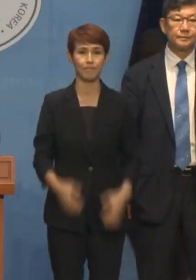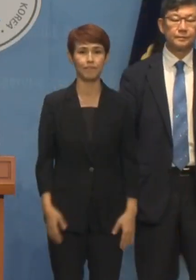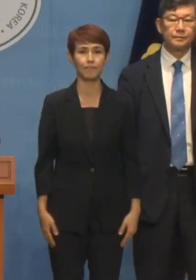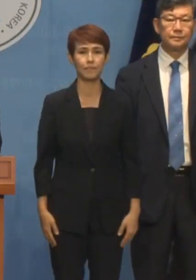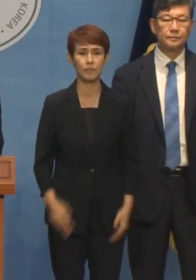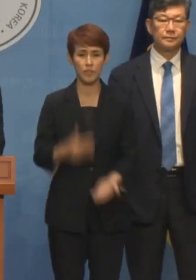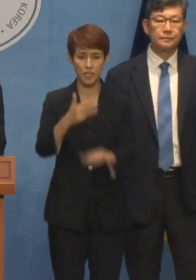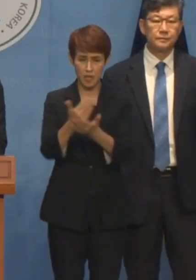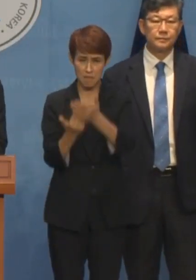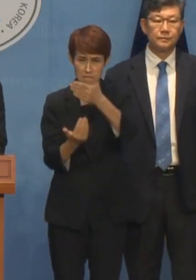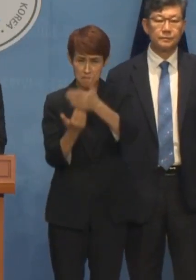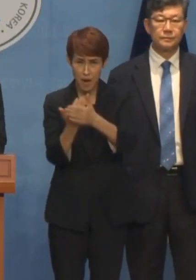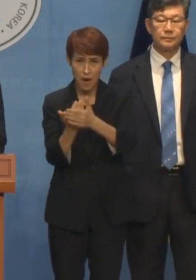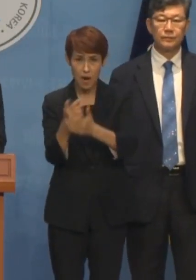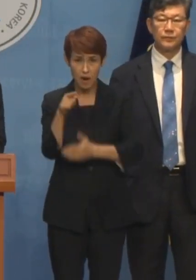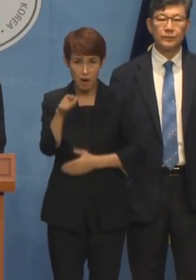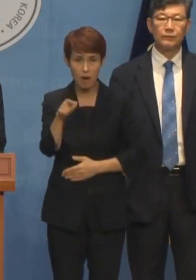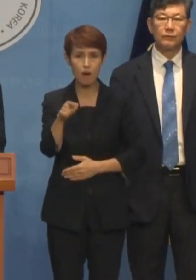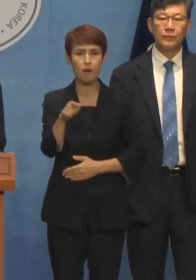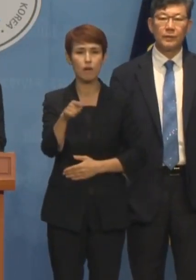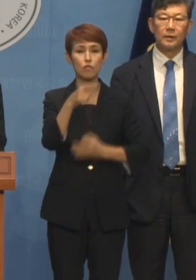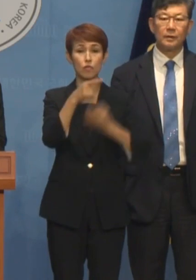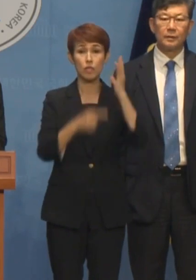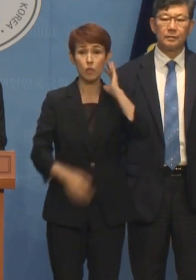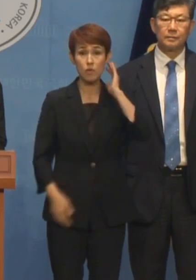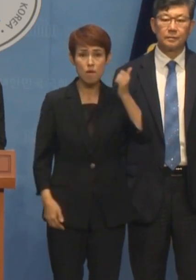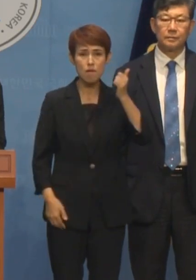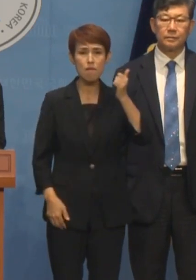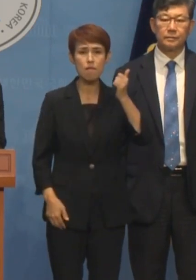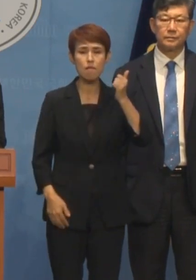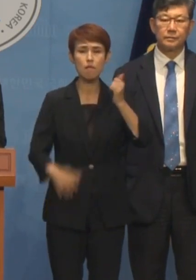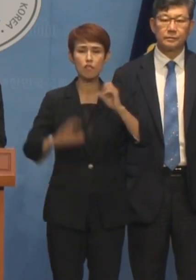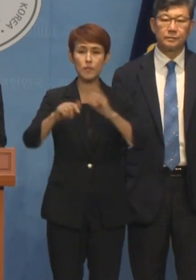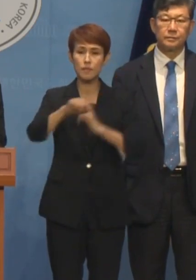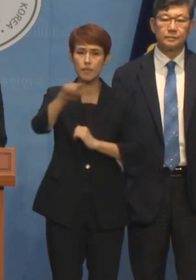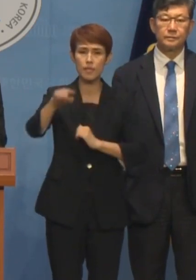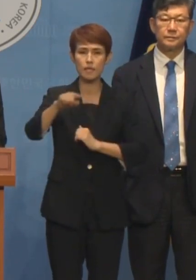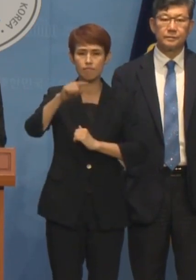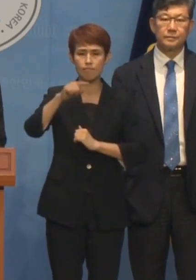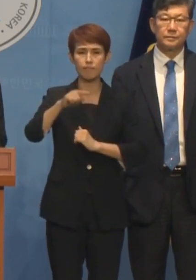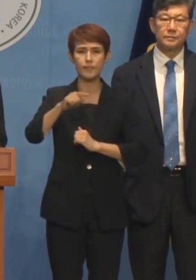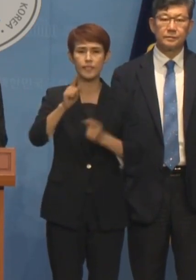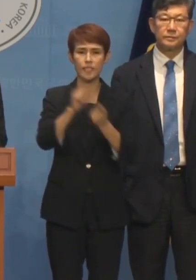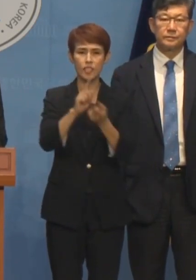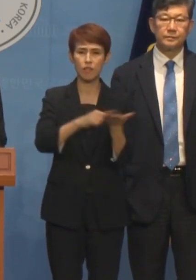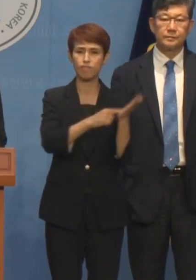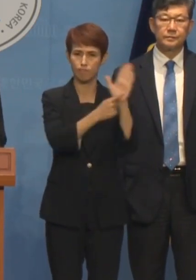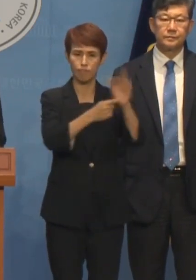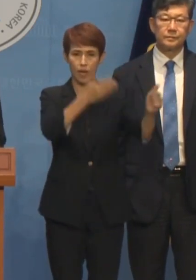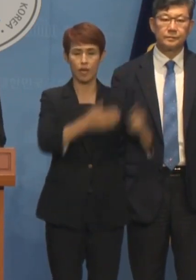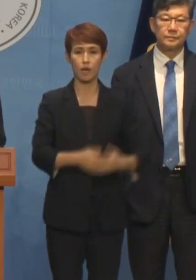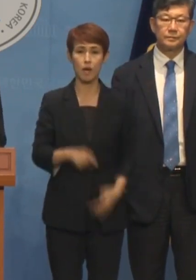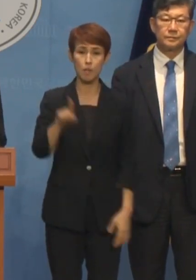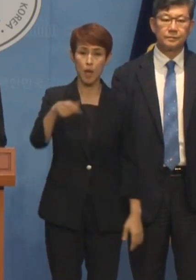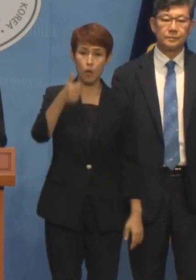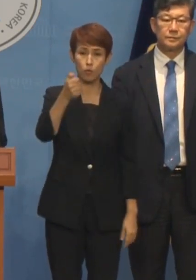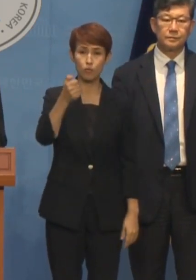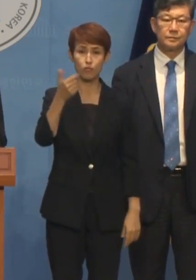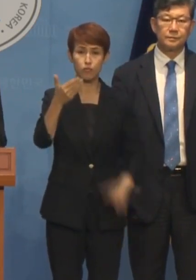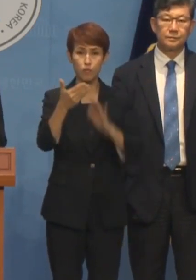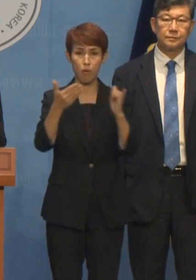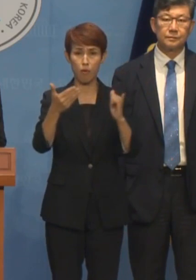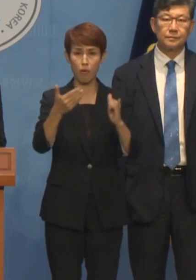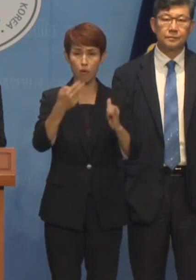이태원 참사 음모론 윤석열 대통령은 국민 앞에 직접 입장을 밝혀라. 159명의 무고한 사람들이